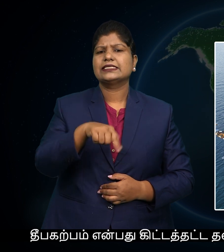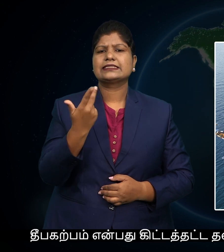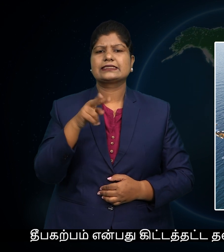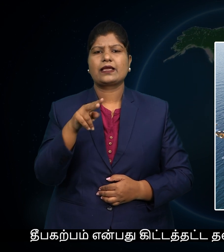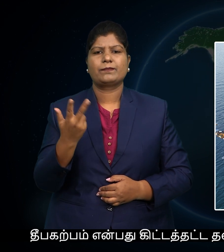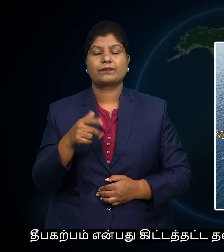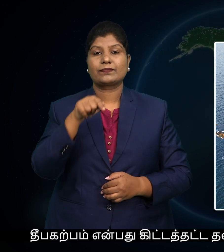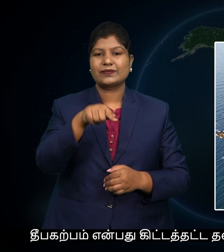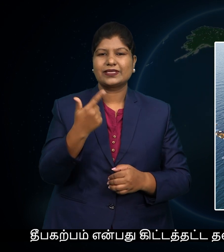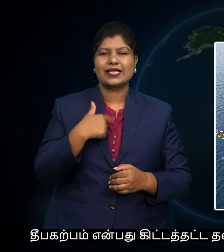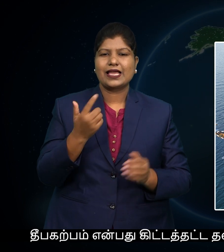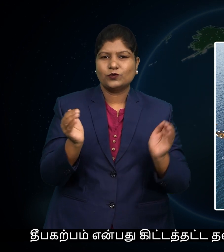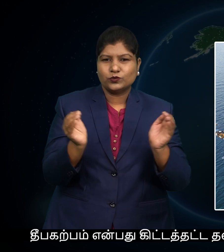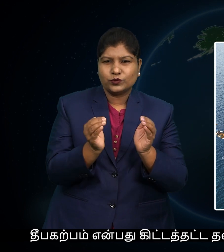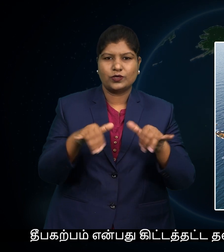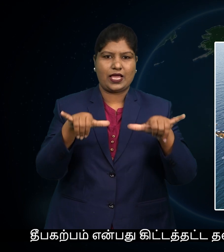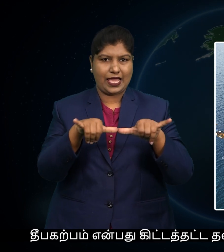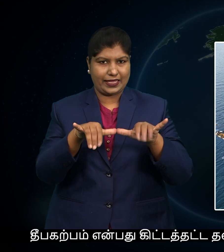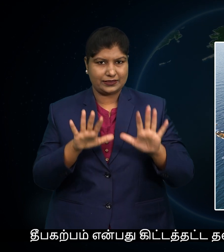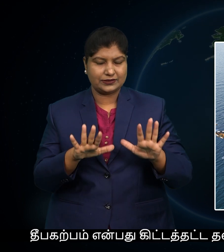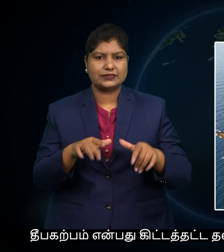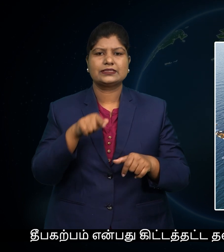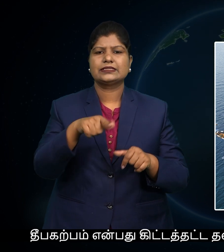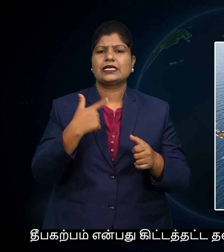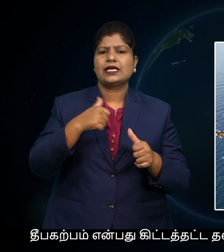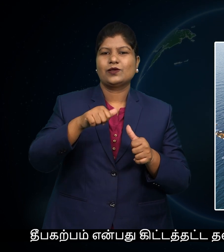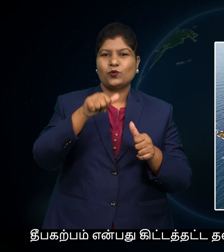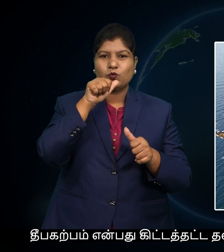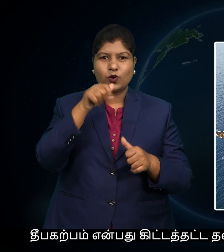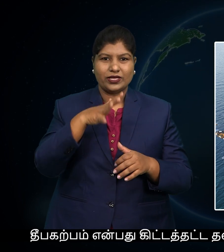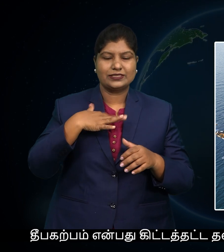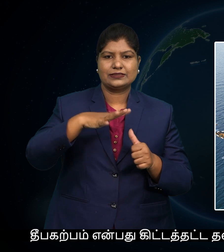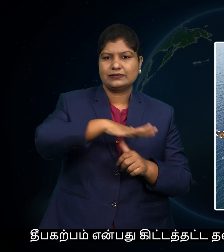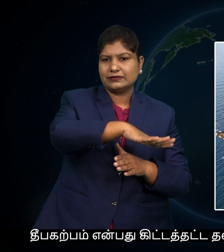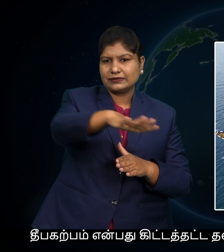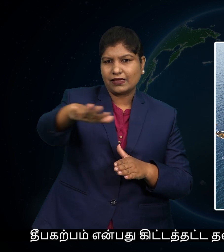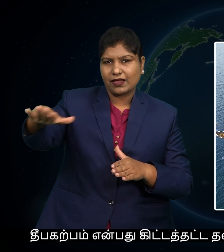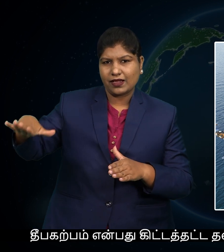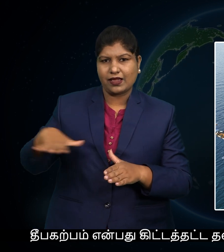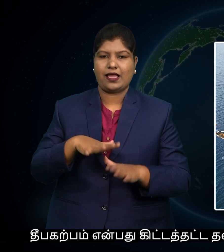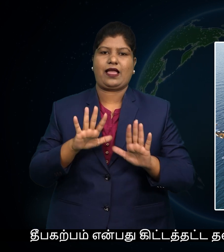தீபகற்பம் என்பது கிட்டத்தட்ட தண்ணீரால் சூழப்பட்ட ஒரு நிலப்பகுதி.